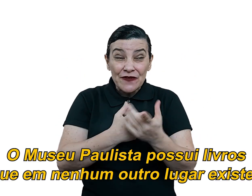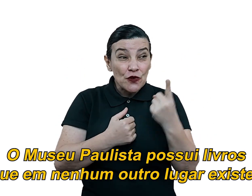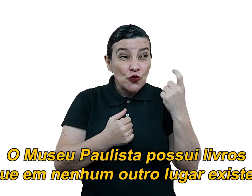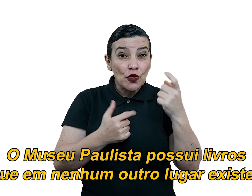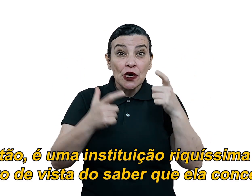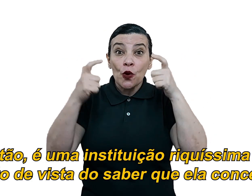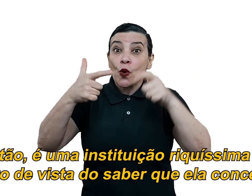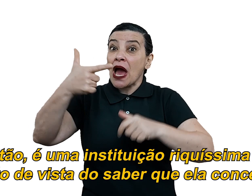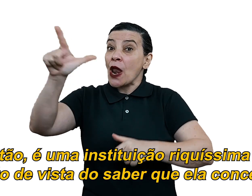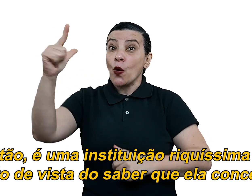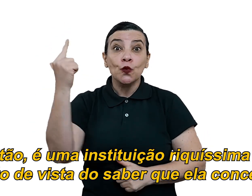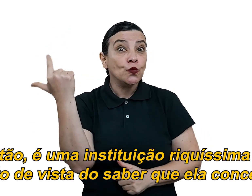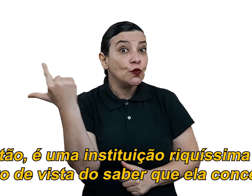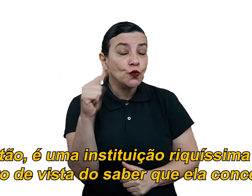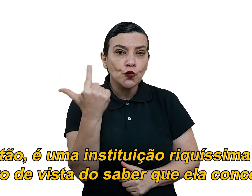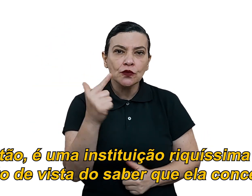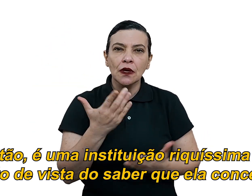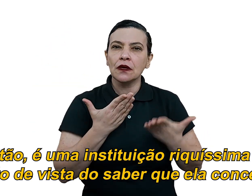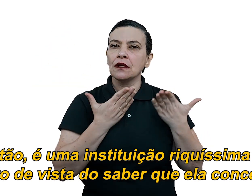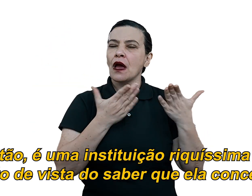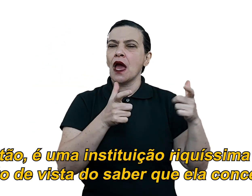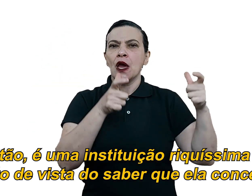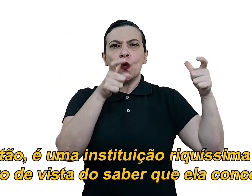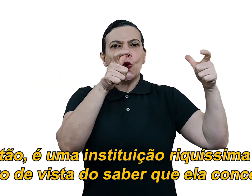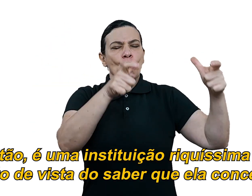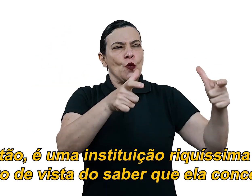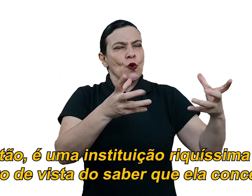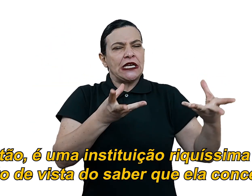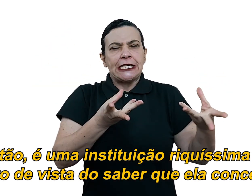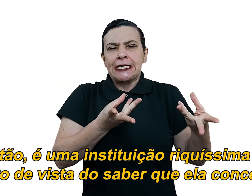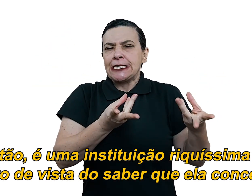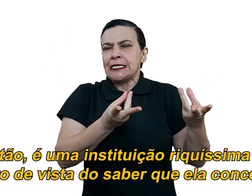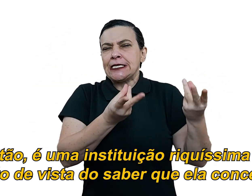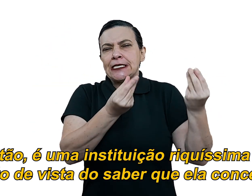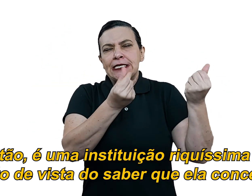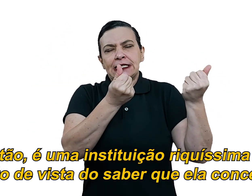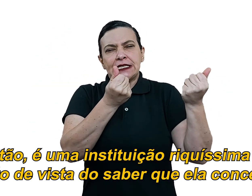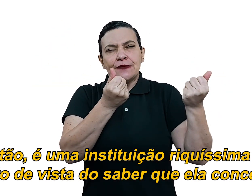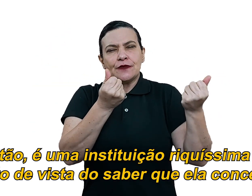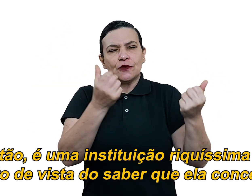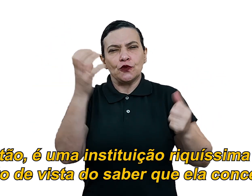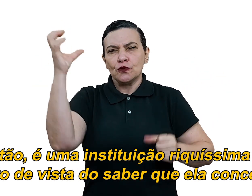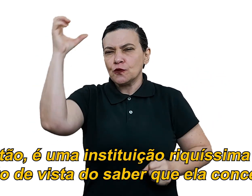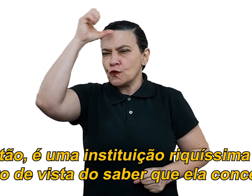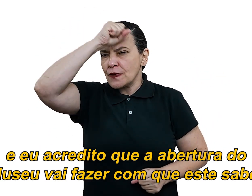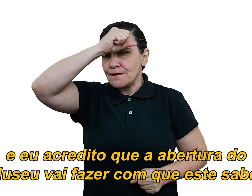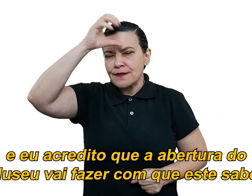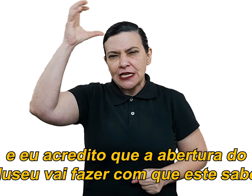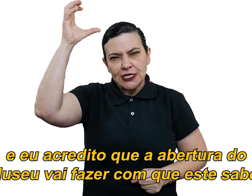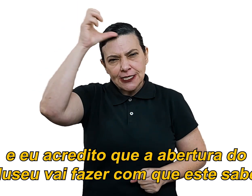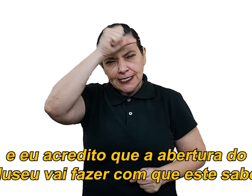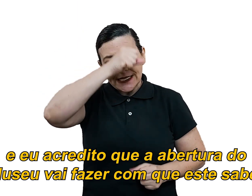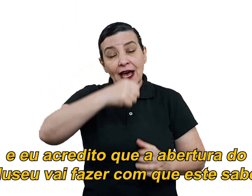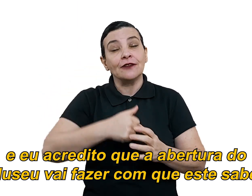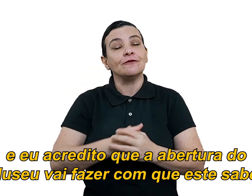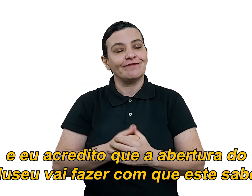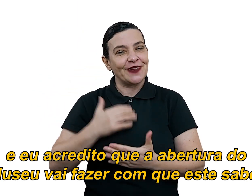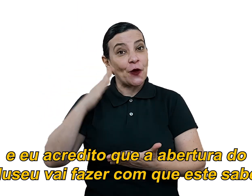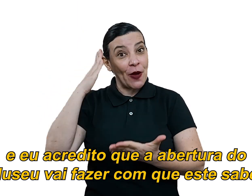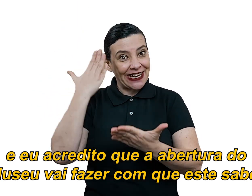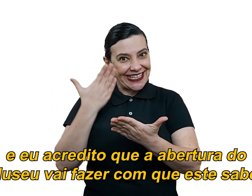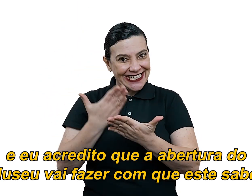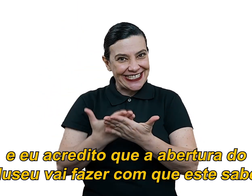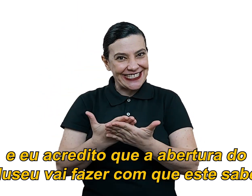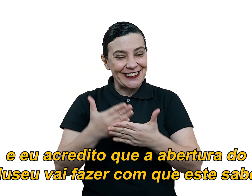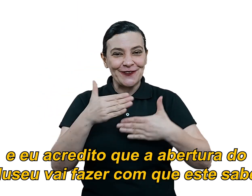lugar existe. Então, é uma instituição riquíssima do ponto de vista do saber que ela concentra, e eu